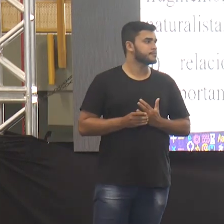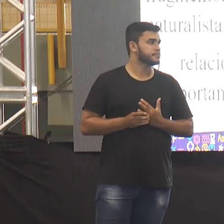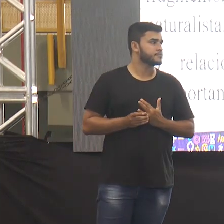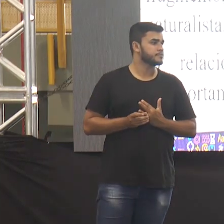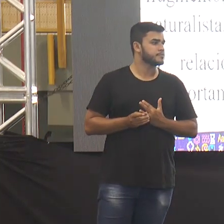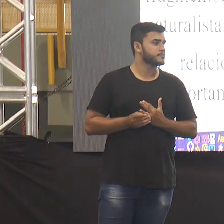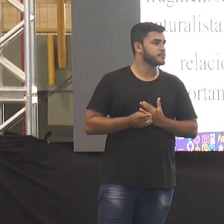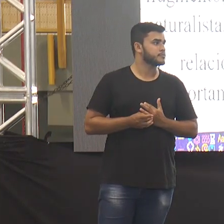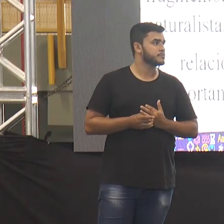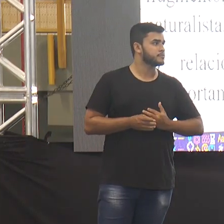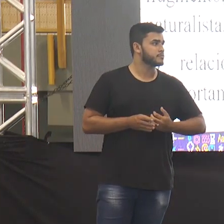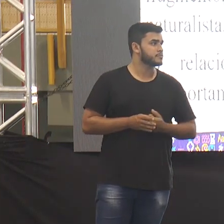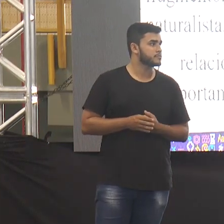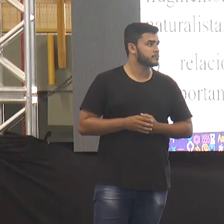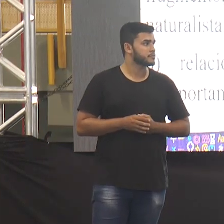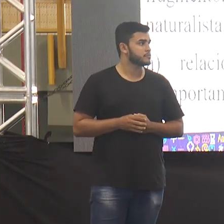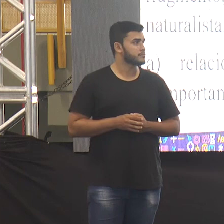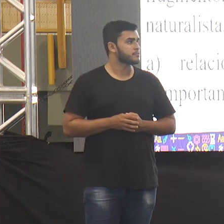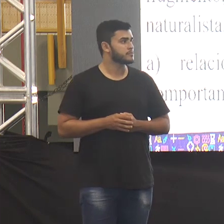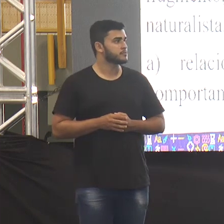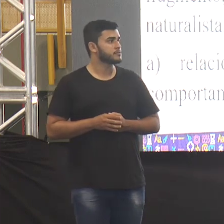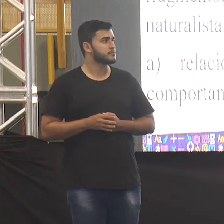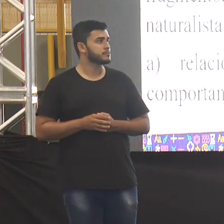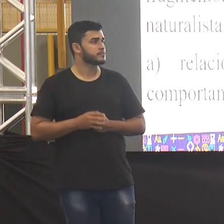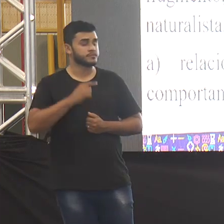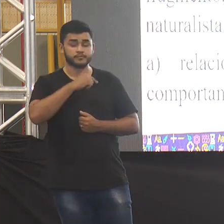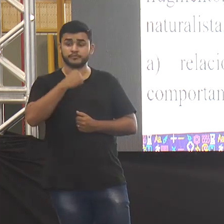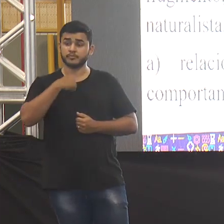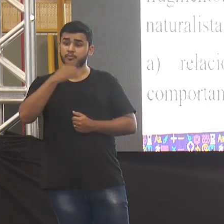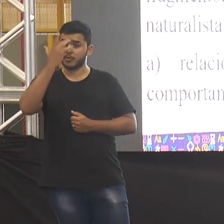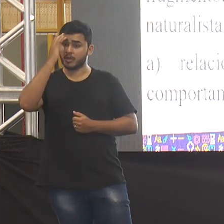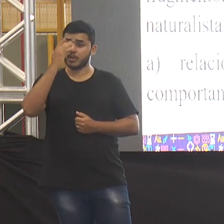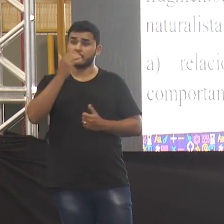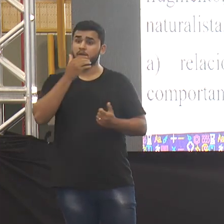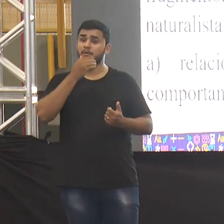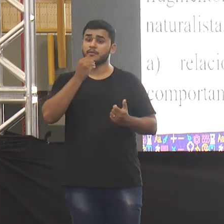O que você acha do casamento e suas formalidades? Eita.